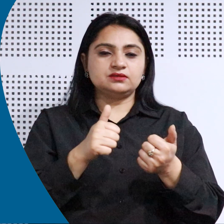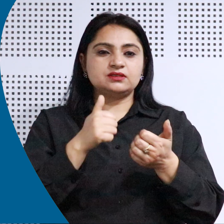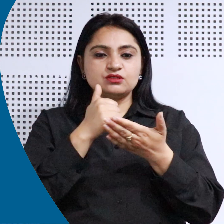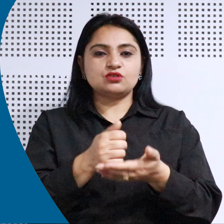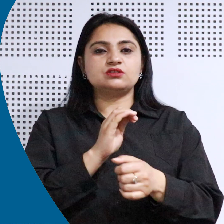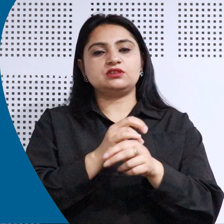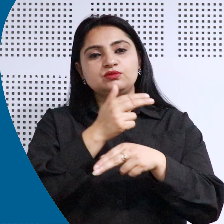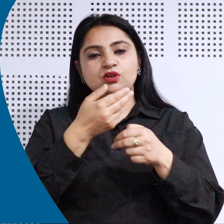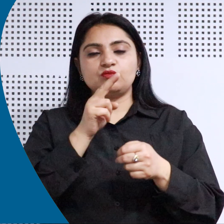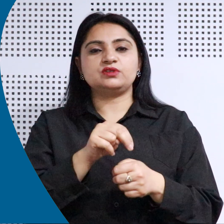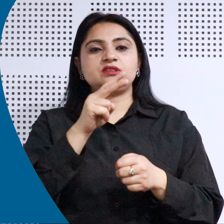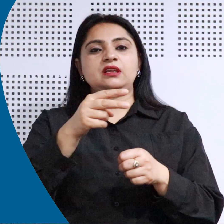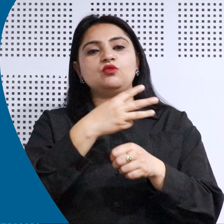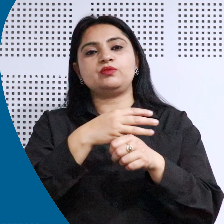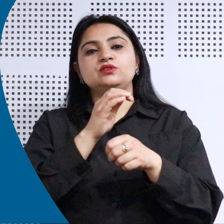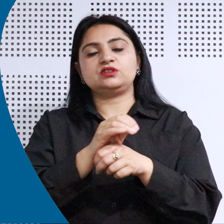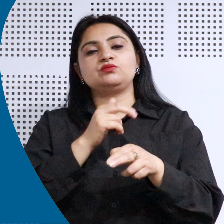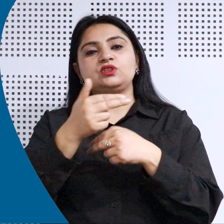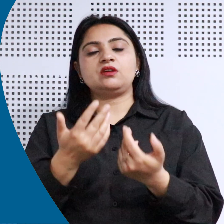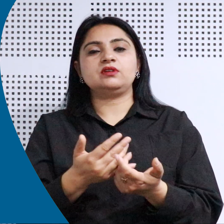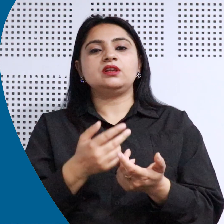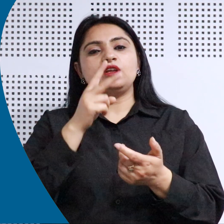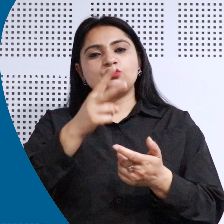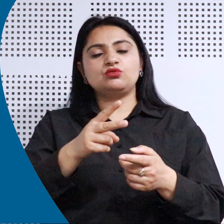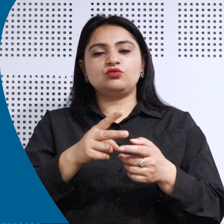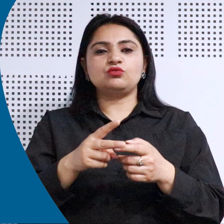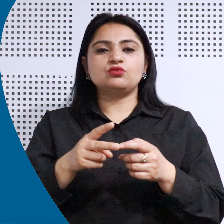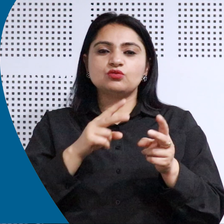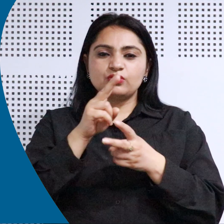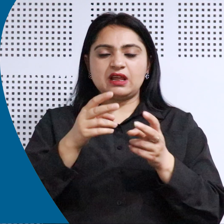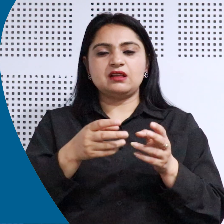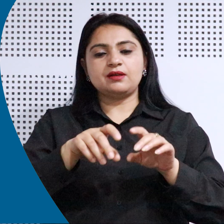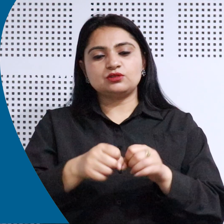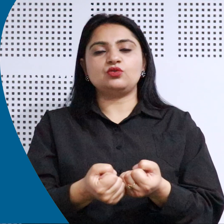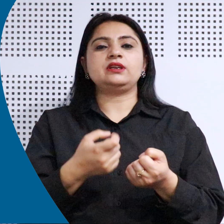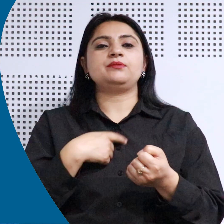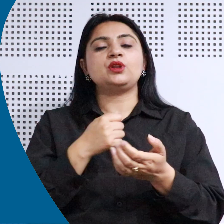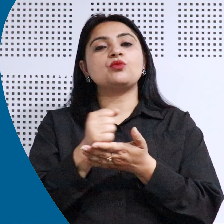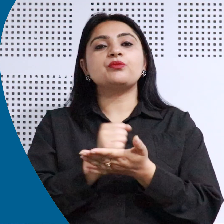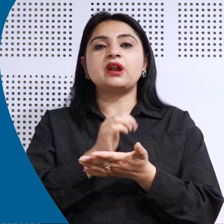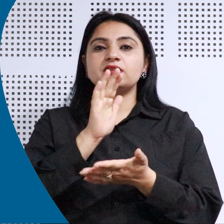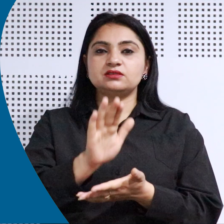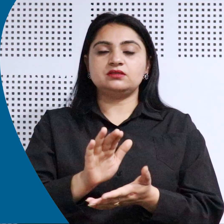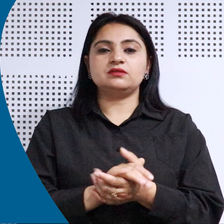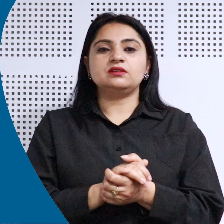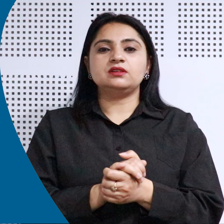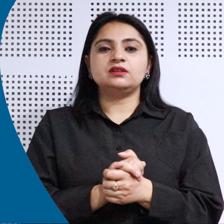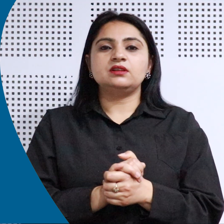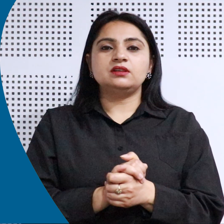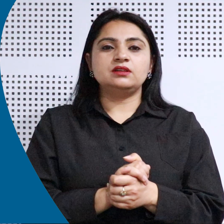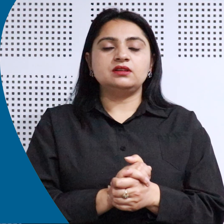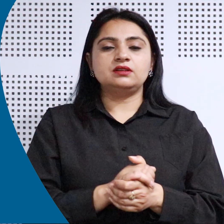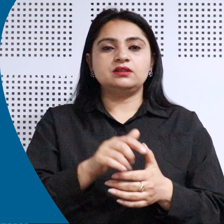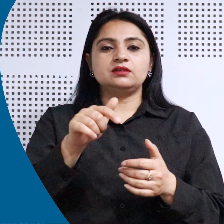देश कसरी सुशासन हुन्छ भने त्यो तोड्ने मेरो प्रयत्न छ। त्यो प्रयत्न गर्दाखेरि चाहिँ जो बडबाबाका साथीहरूलाई सबै स्थानीय